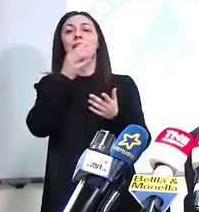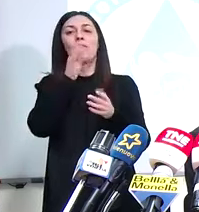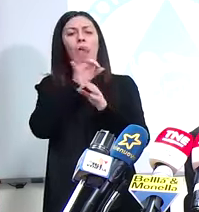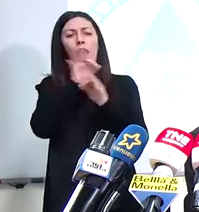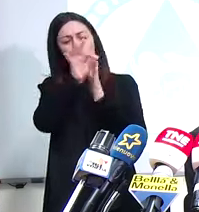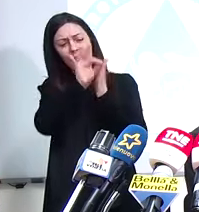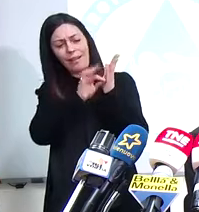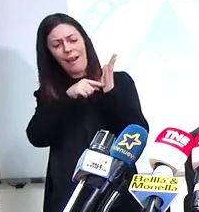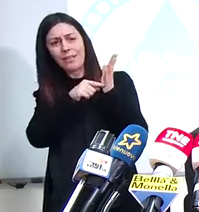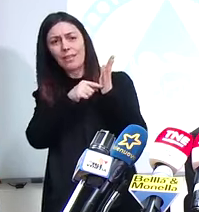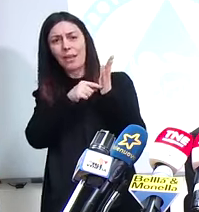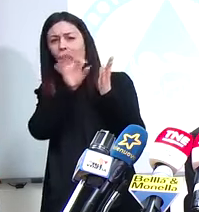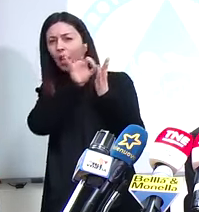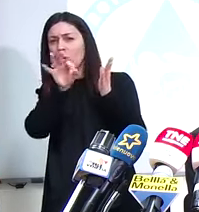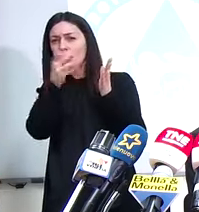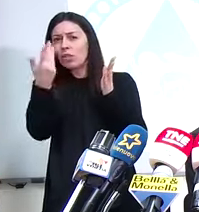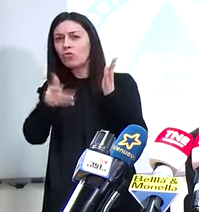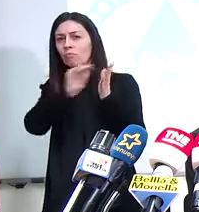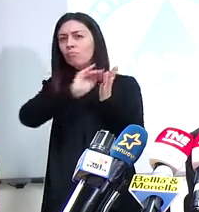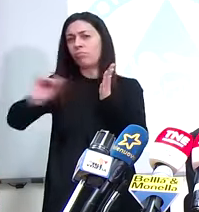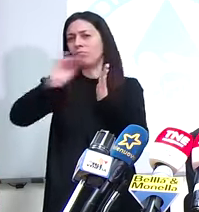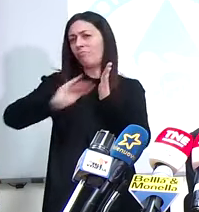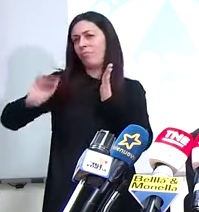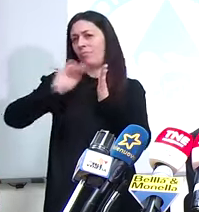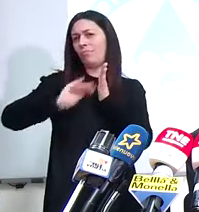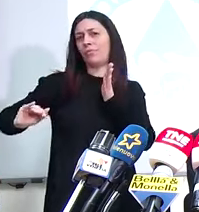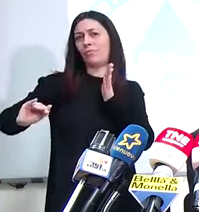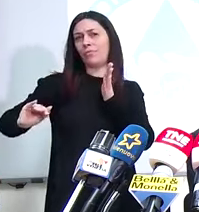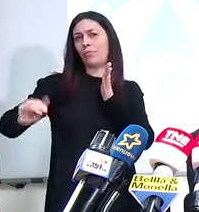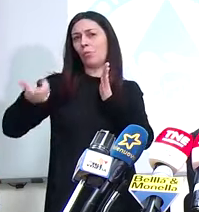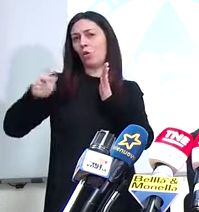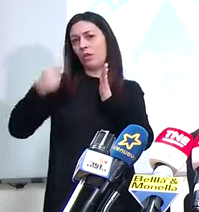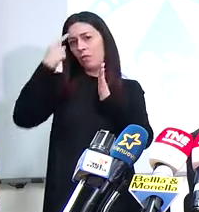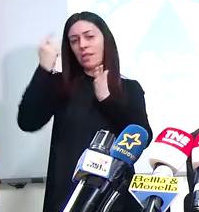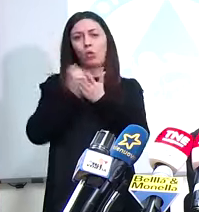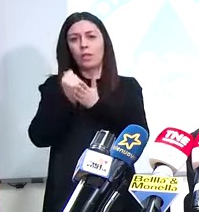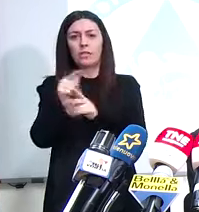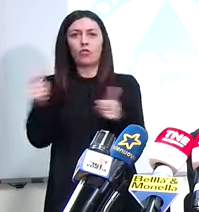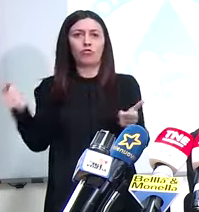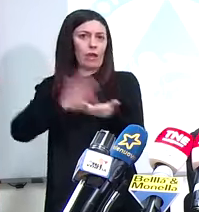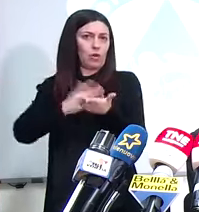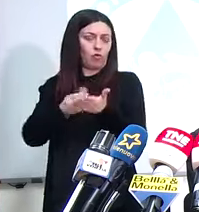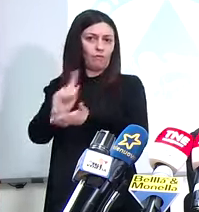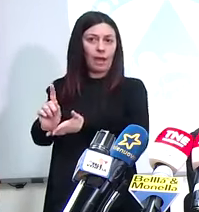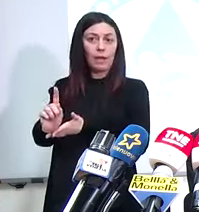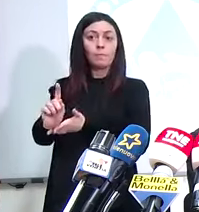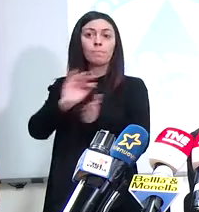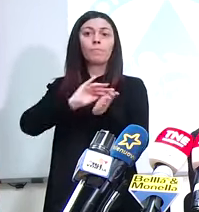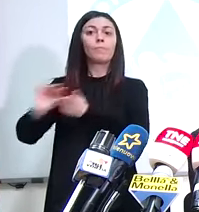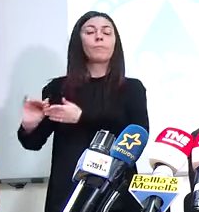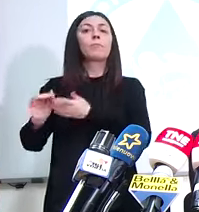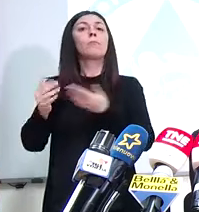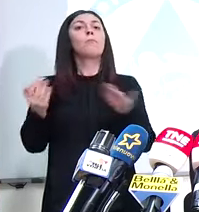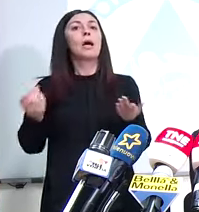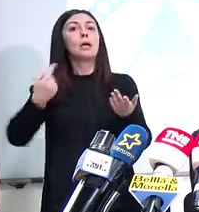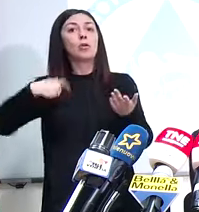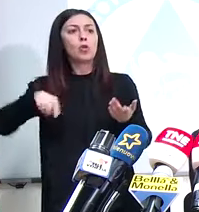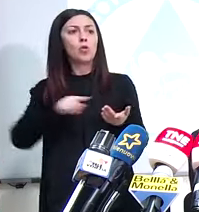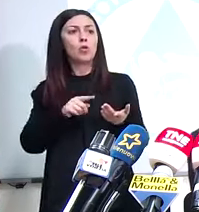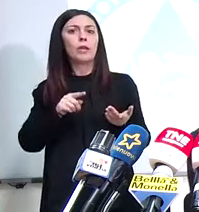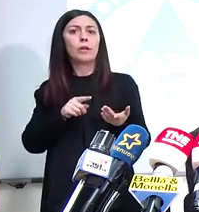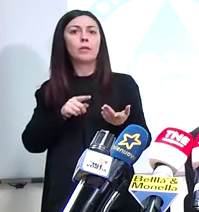noi non facciamo questo in contrapposizione con nessuno tanto meno che a livello governativo a figuratevi